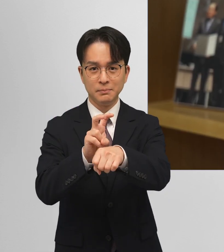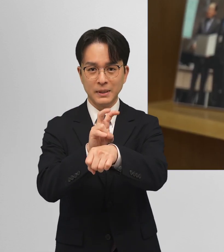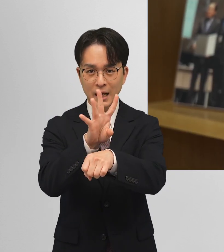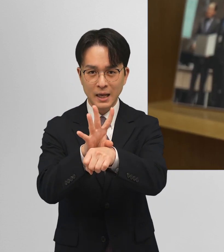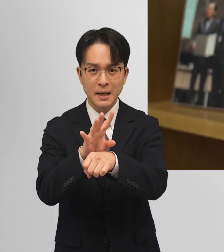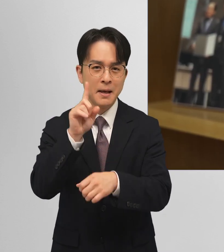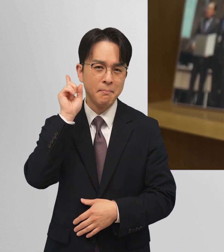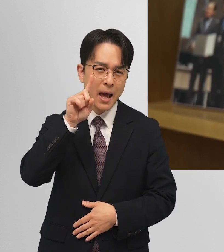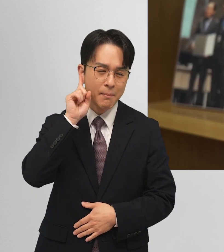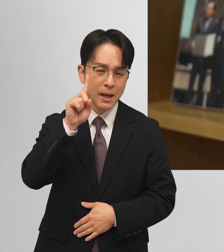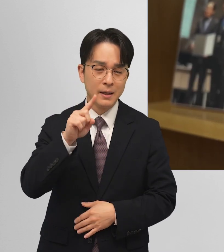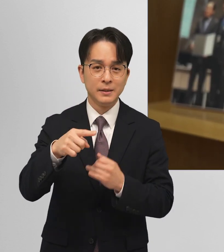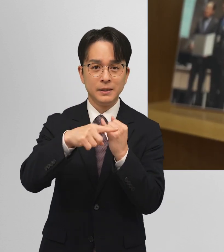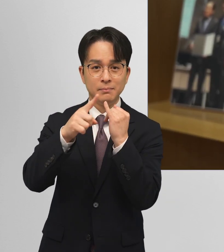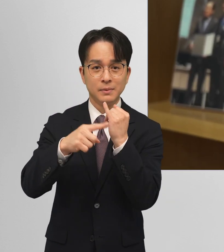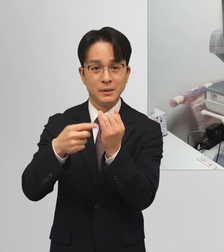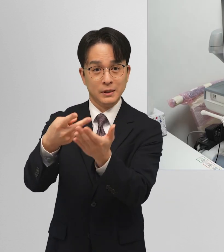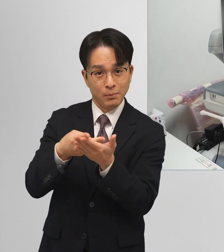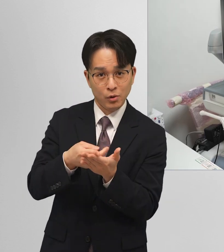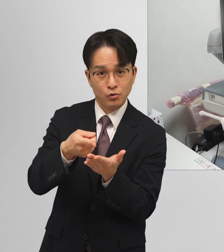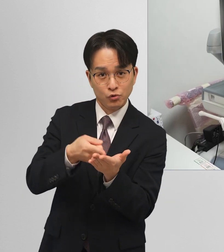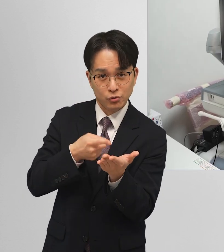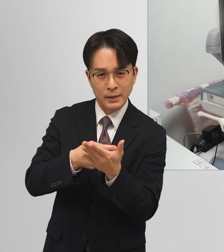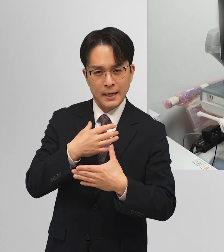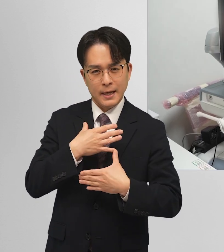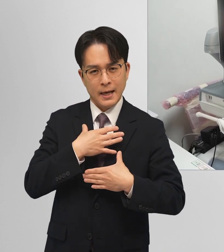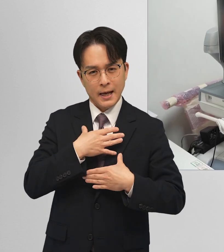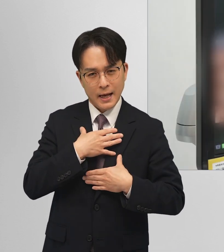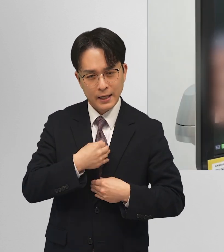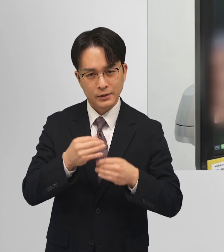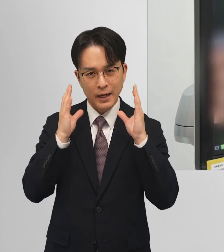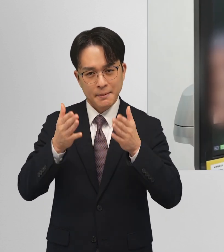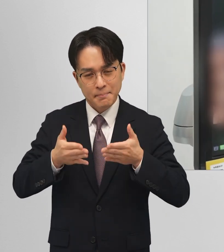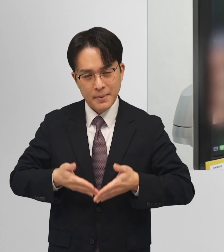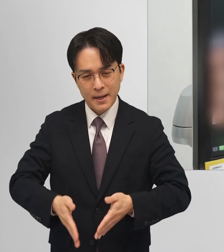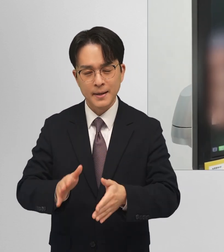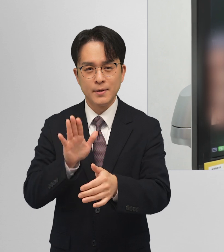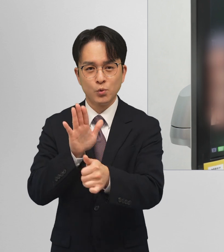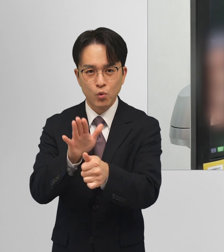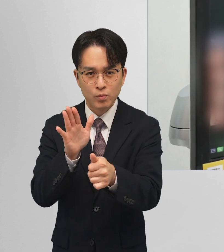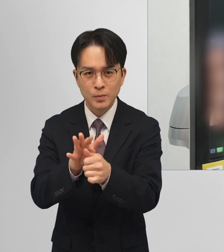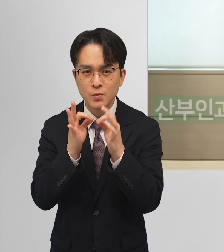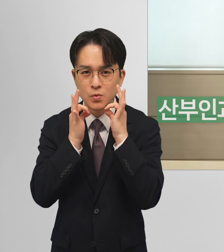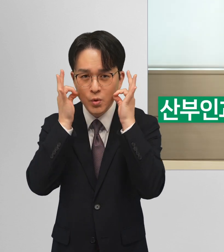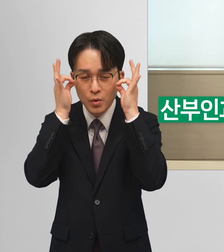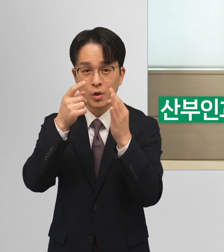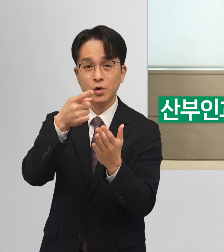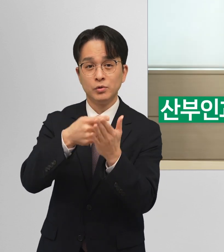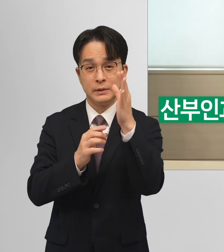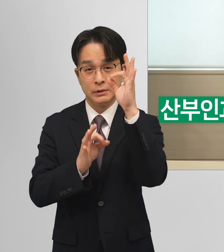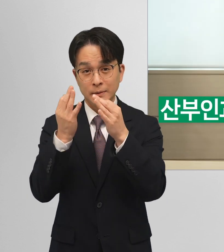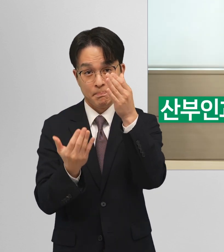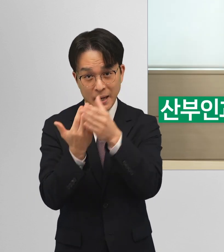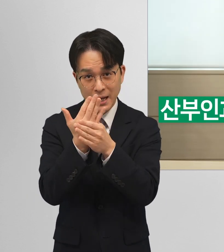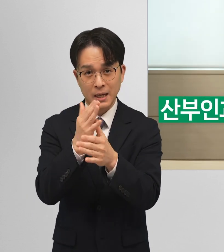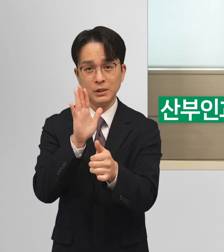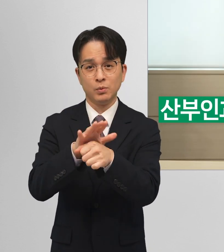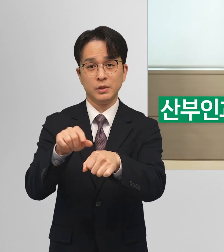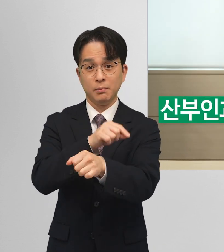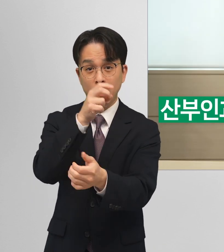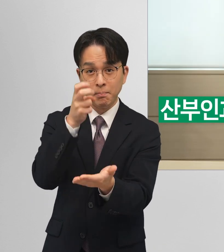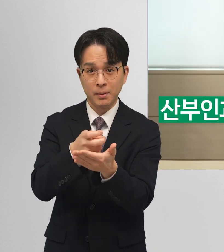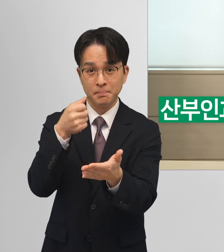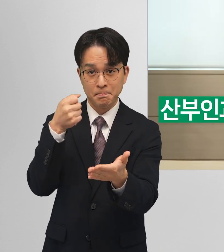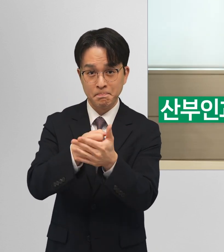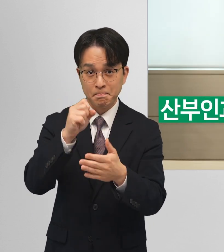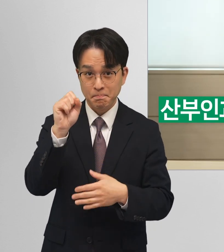임산부와 산모분들과 함께 신음하면서 안전한 출산과 분만을 위해 제자리를 지키고 있습니다. 의료사고 처리 특례법으로